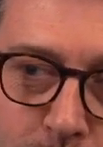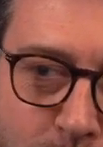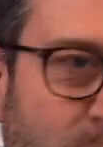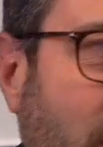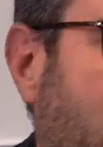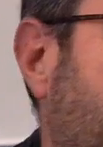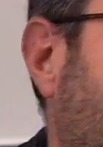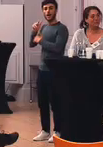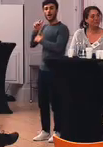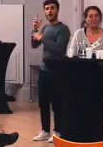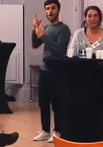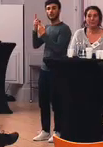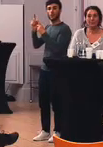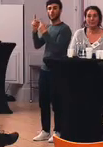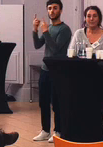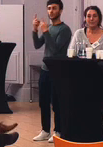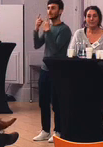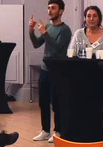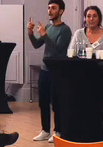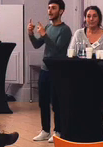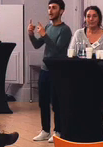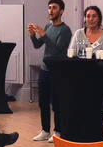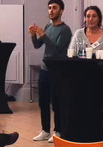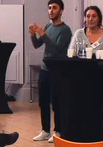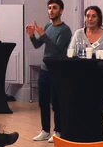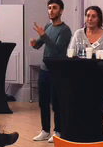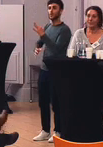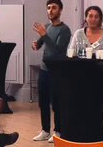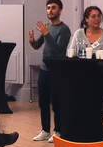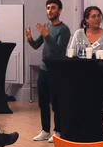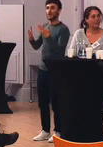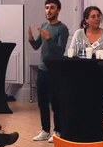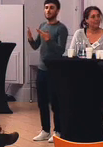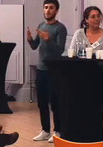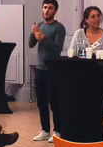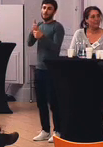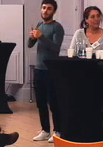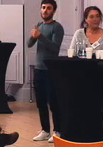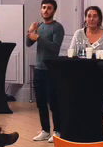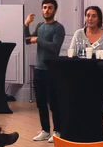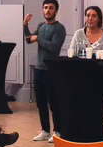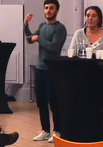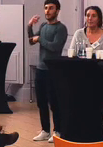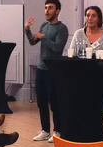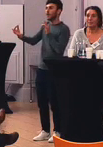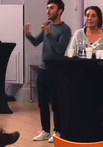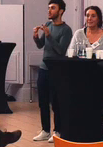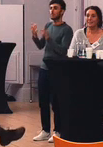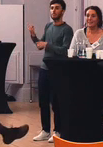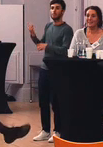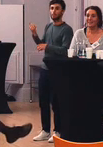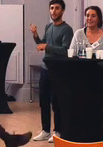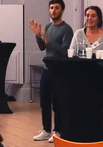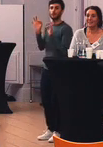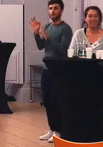propose à notre vice-présidente si lui vendlin de non pas me rejoindre mais me remplacer ainsi que le directeur général